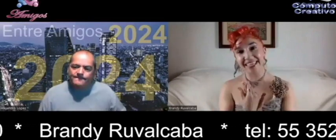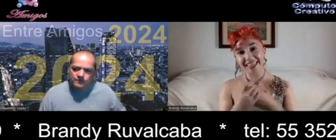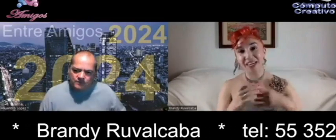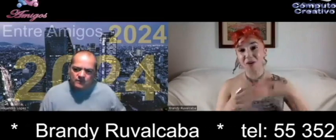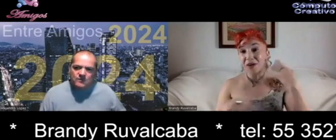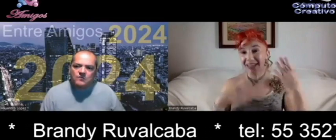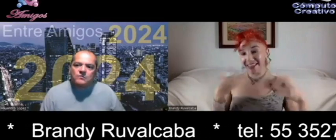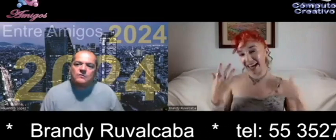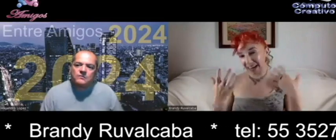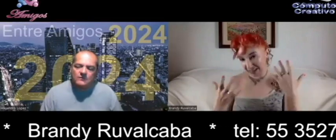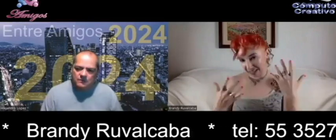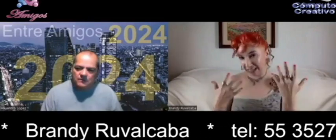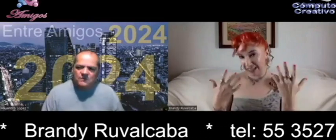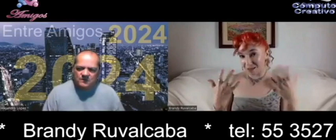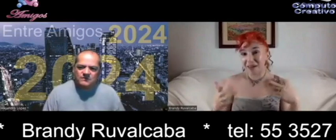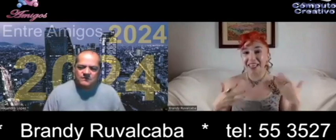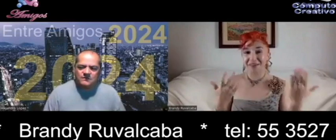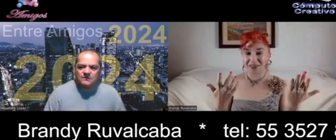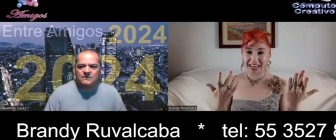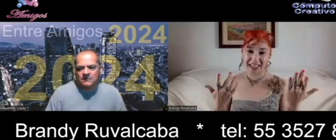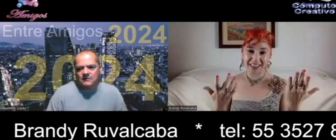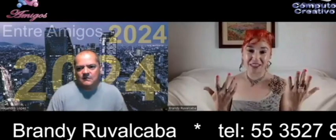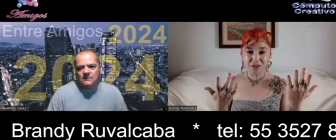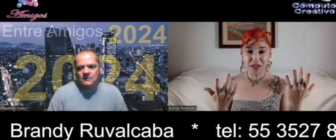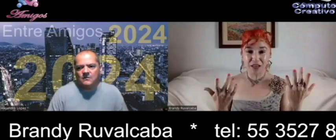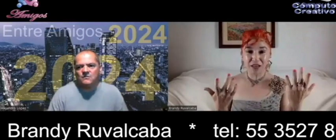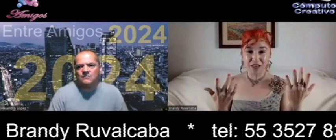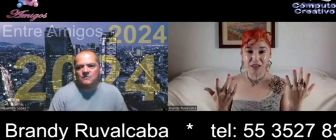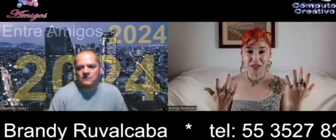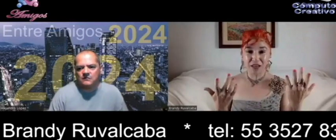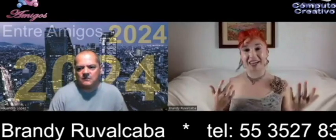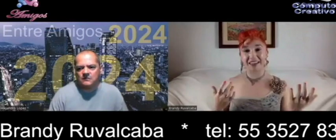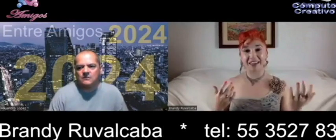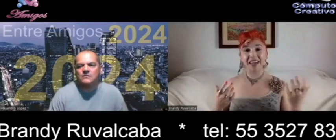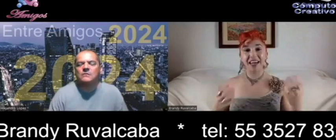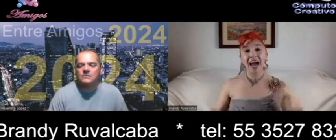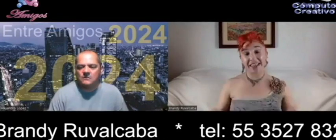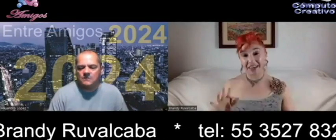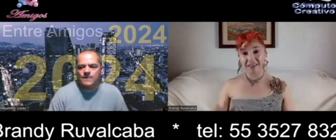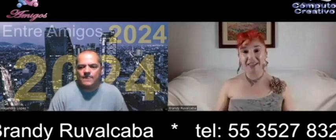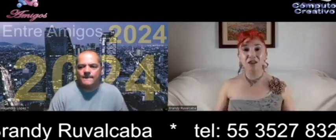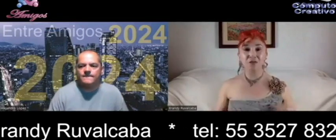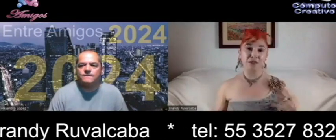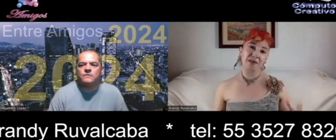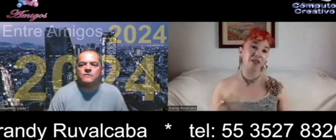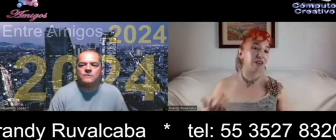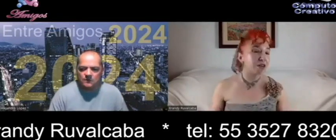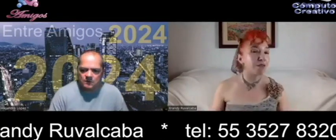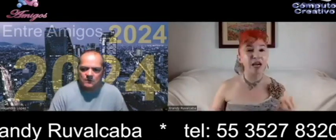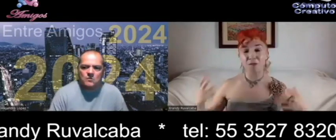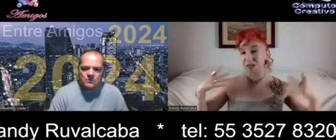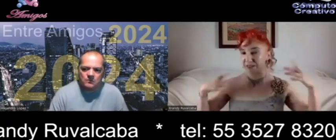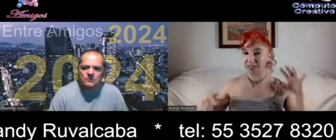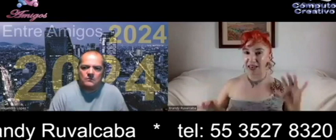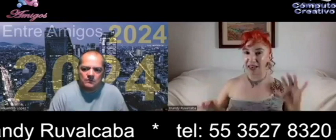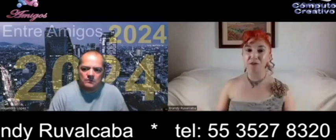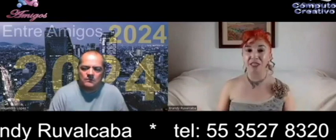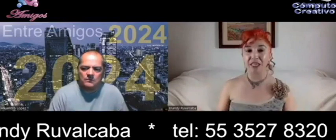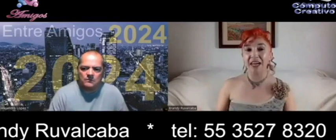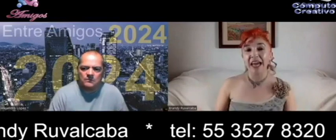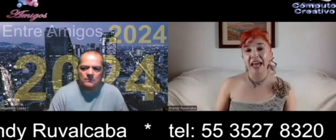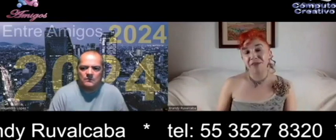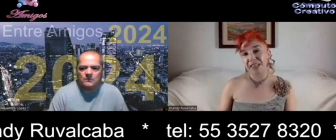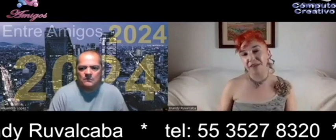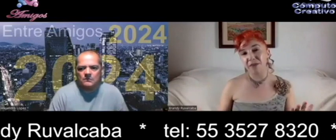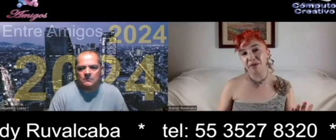en sí te cuenta, te expresa, porque la danza es una forma de comunicarte a través de los movimientos del cuerpo, a través de la